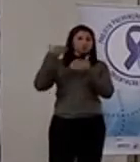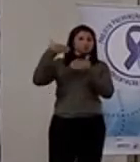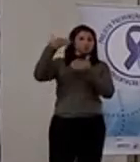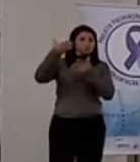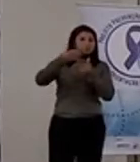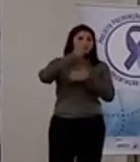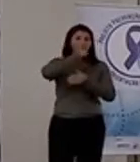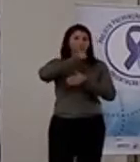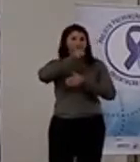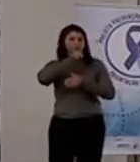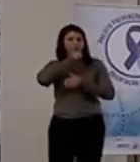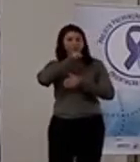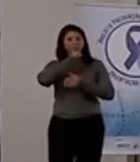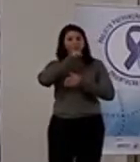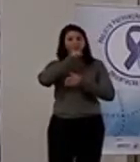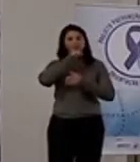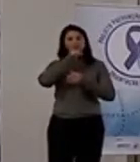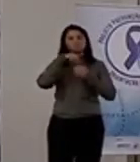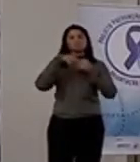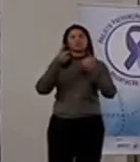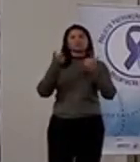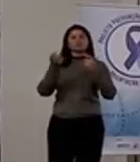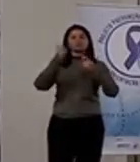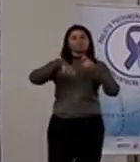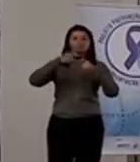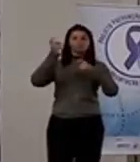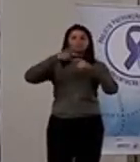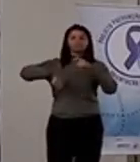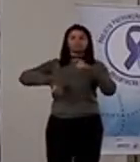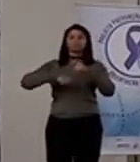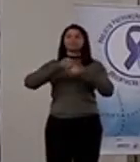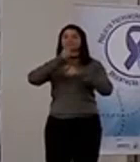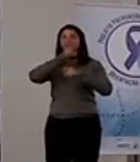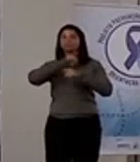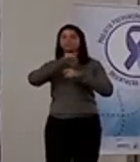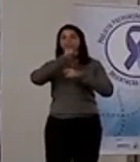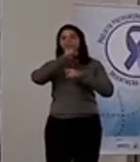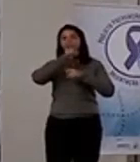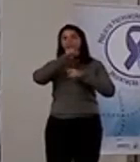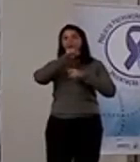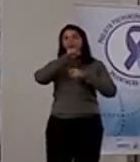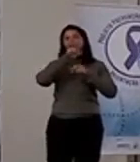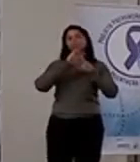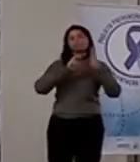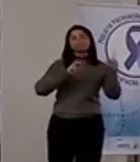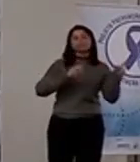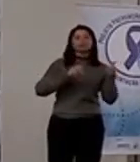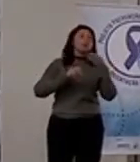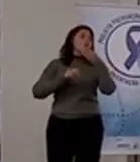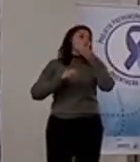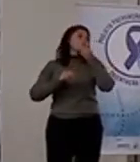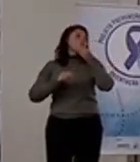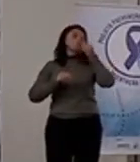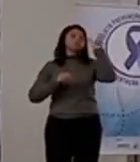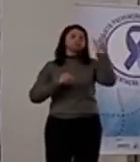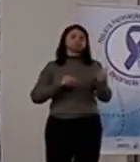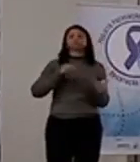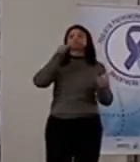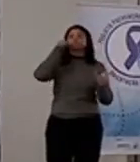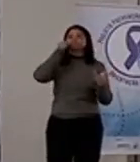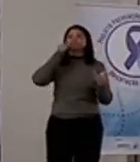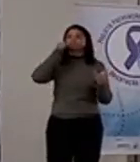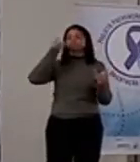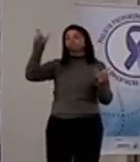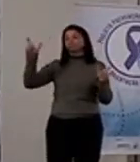células, digamos, reprodutivas ficam velhas. Só que há uma diferença do homem para a mulher. Infelizmente, a natureza nesse ponto, ela foi um